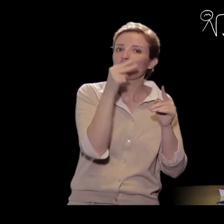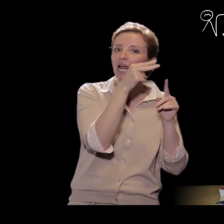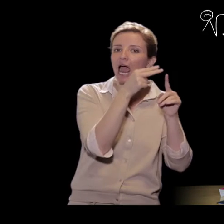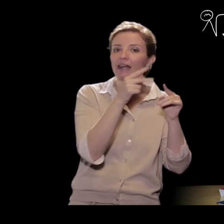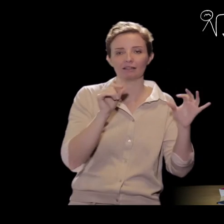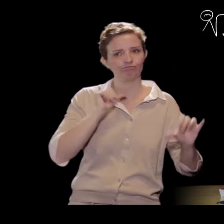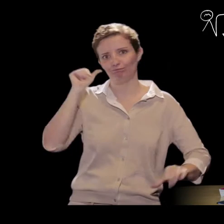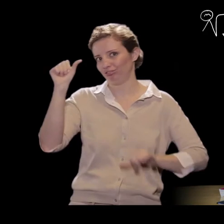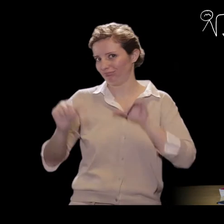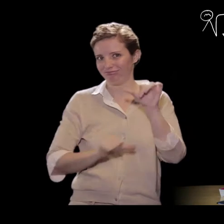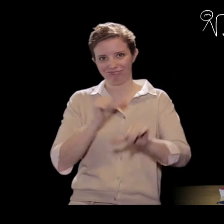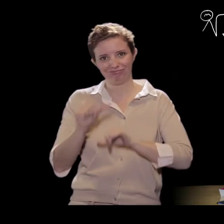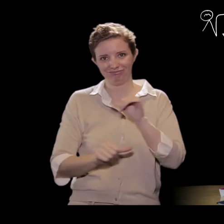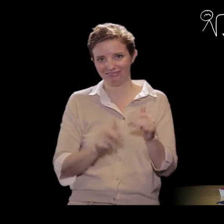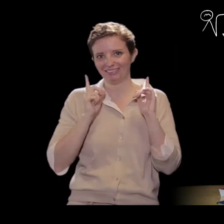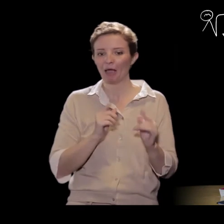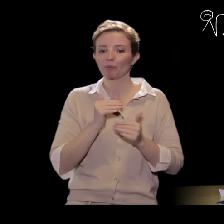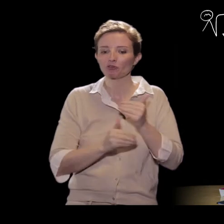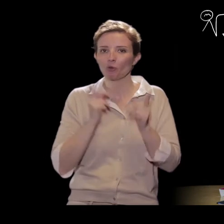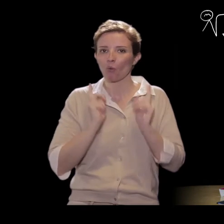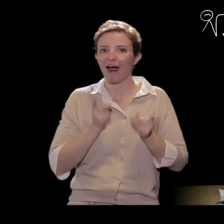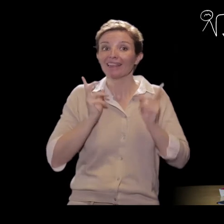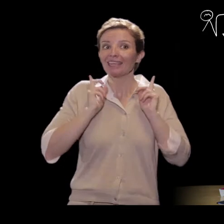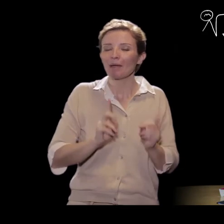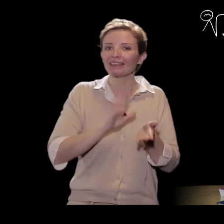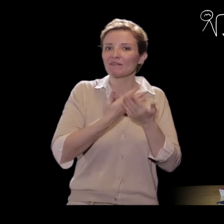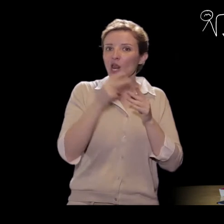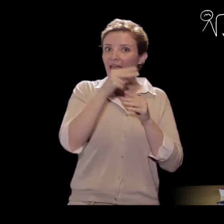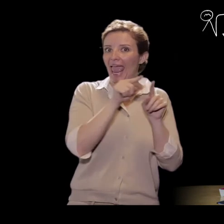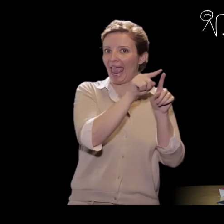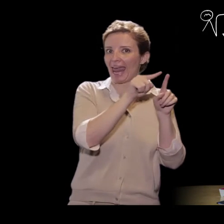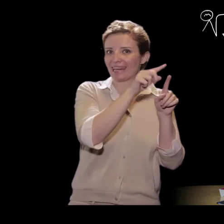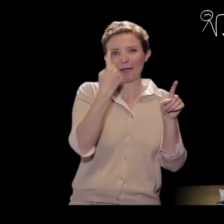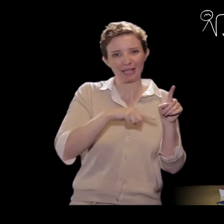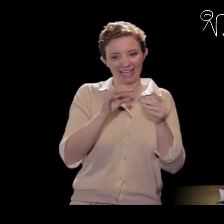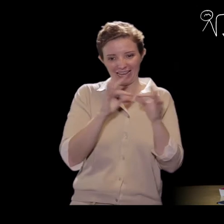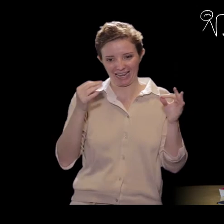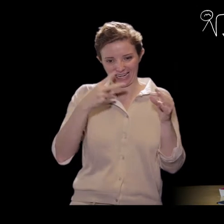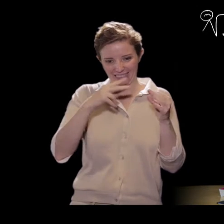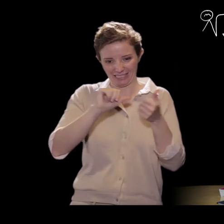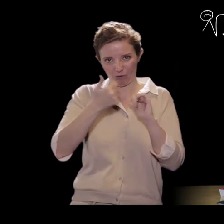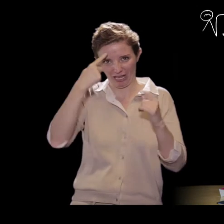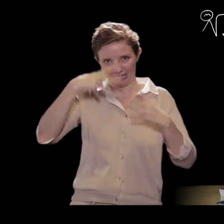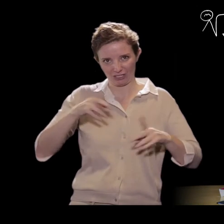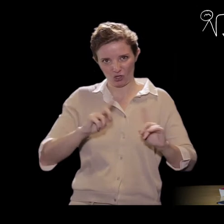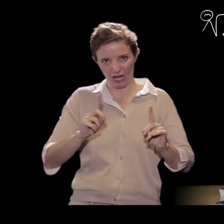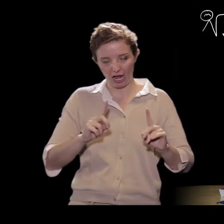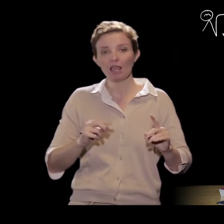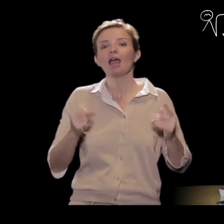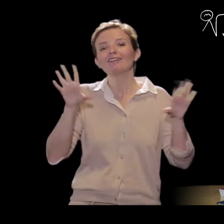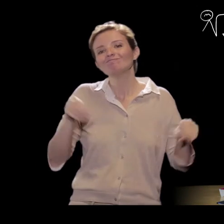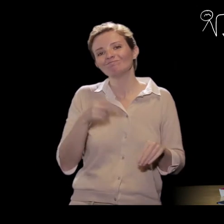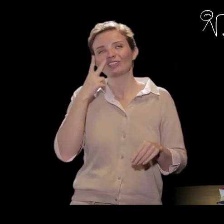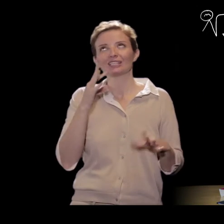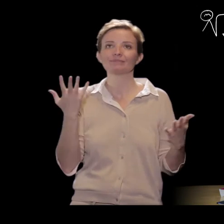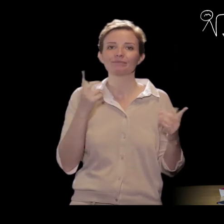completamente la procedura da applicare per risolvere le disequazioni irrazionali ehm iniziamo andando a vedere un caso forse quello